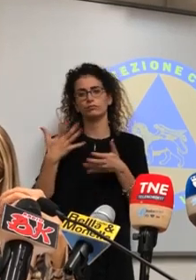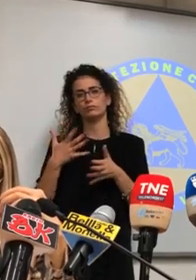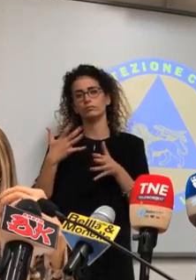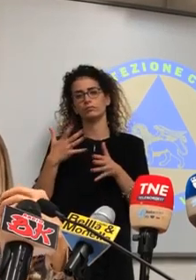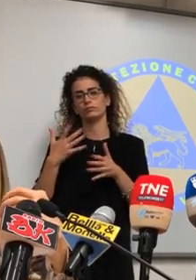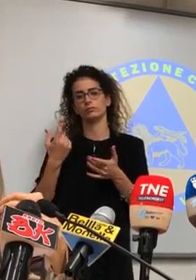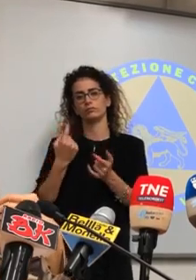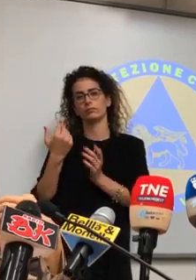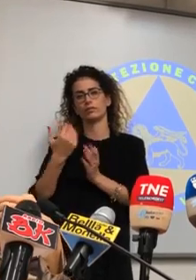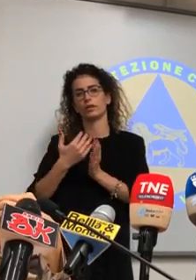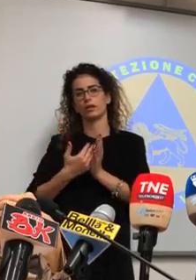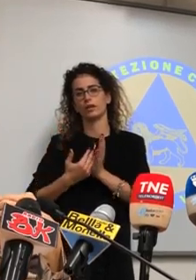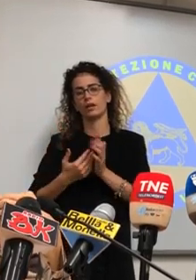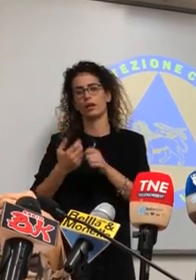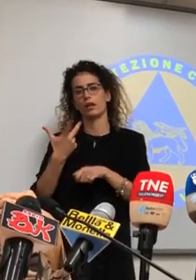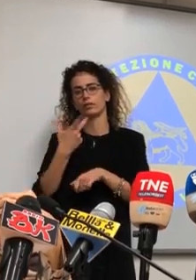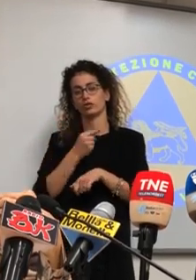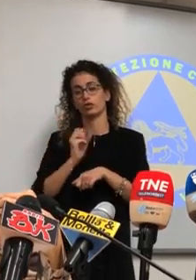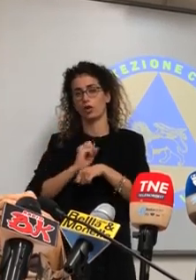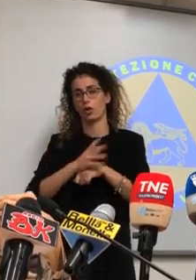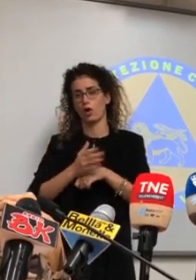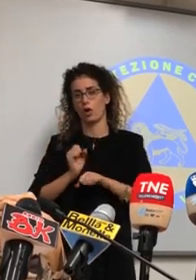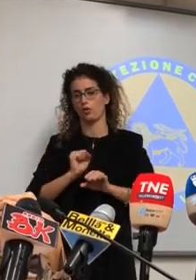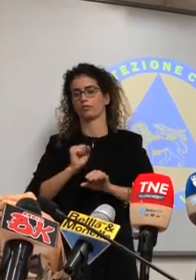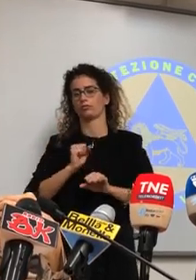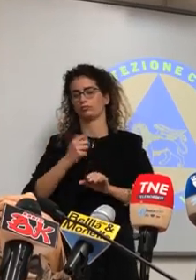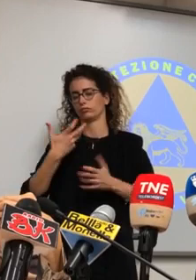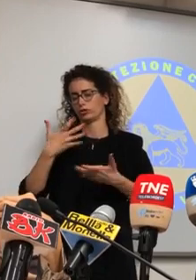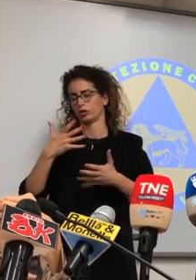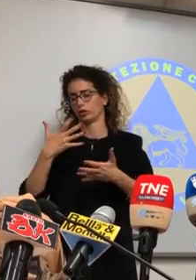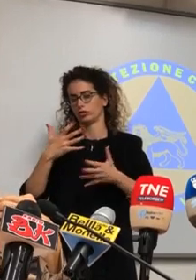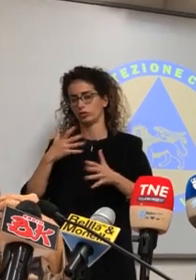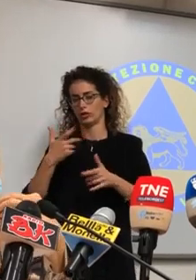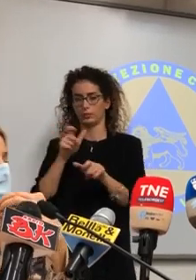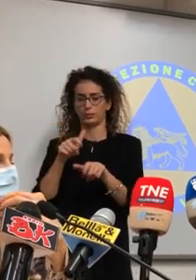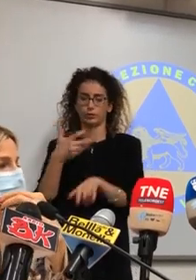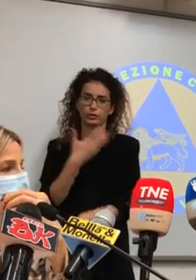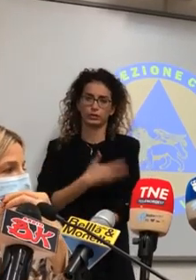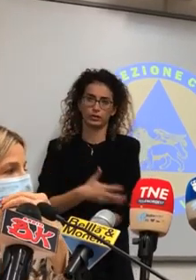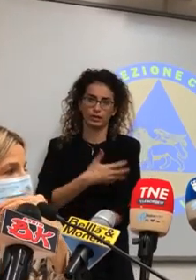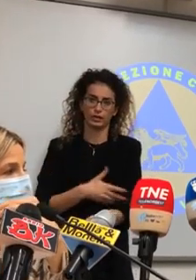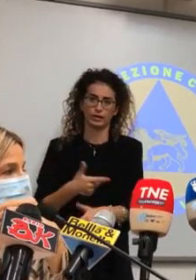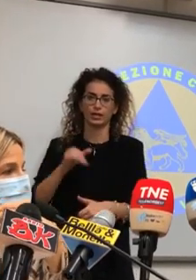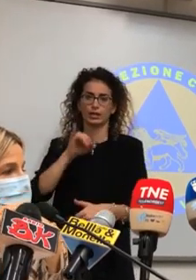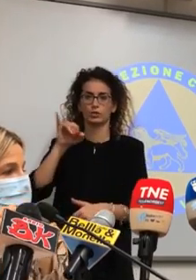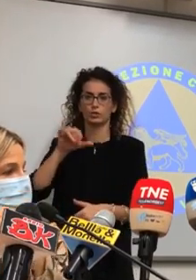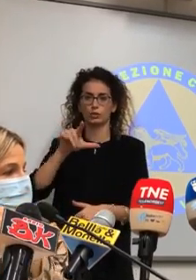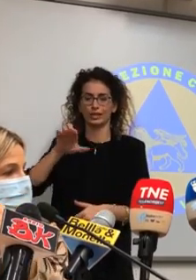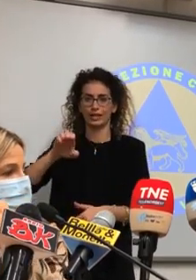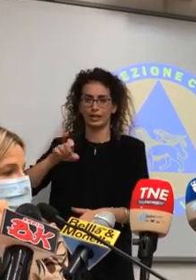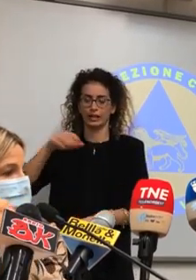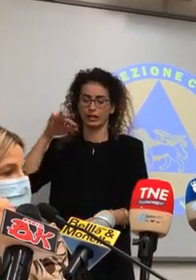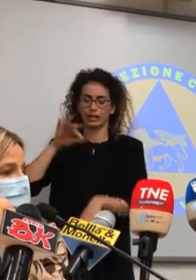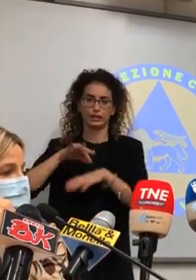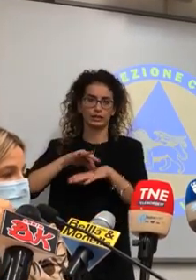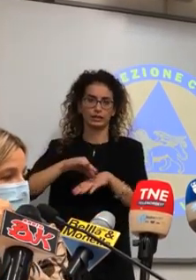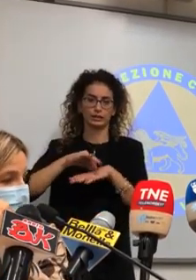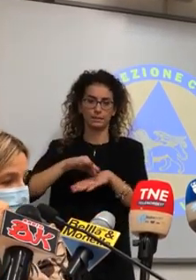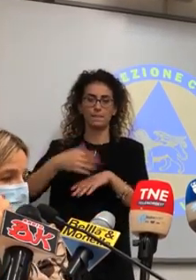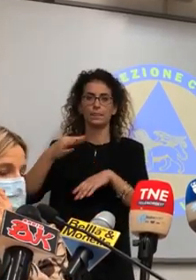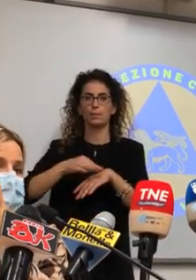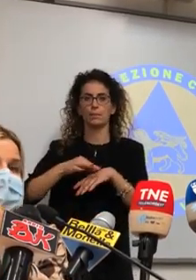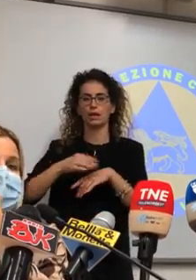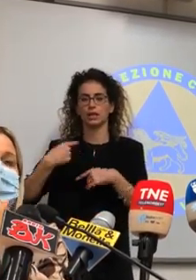affrontato con il piano vaccinale anti-Covid, i soggetti diabetici, insulino dipendenti, soggetti con